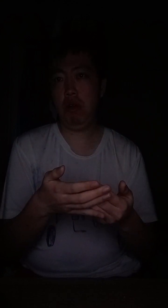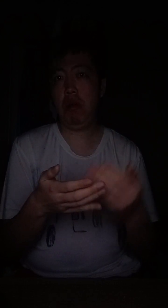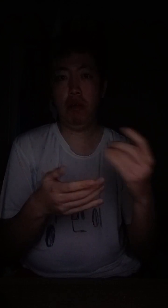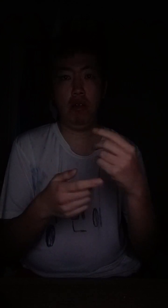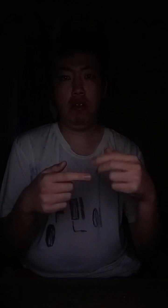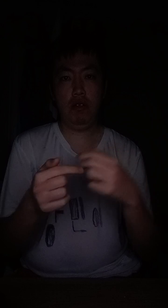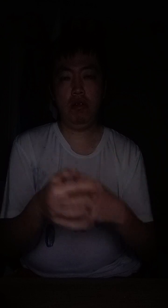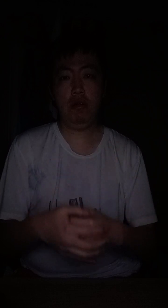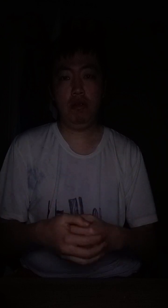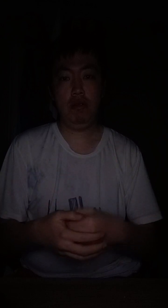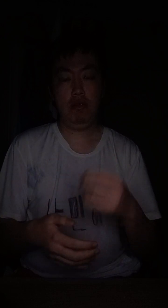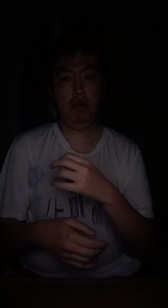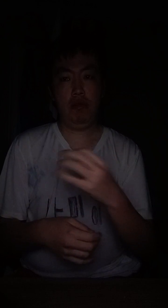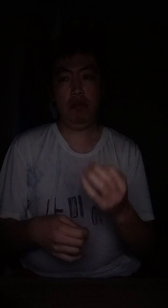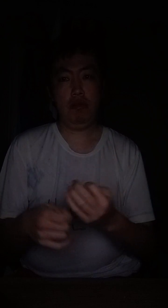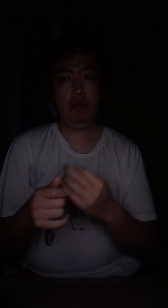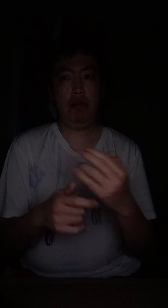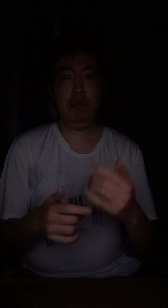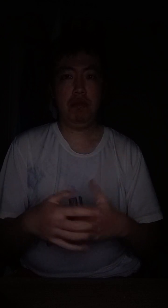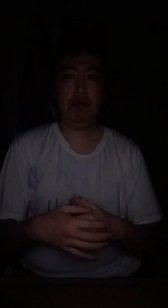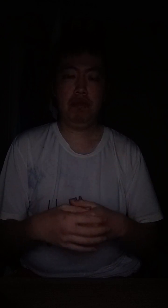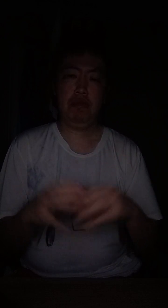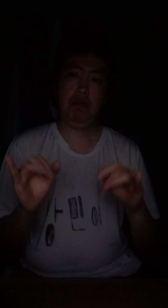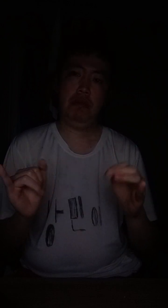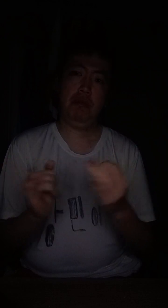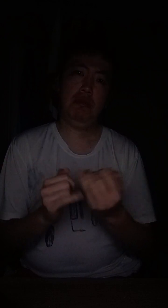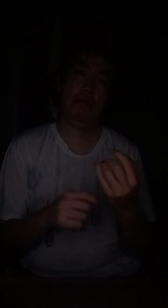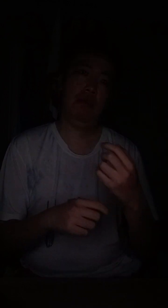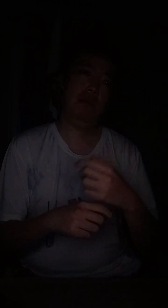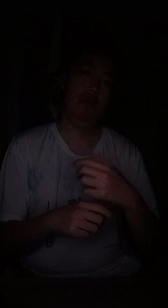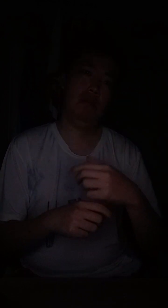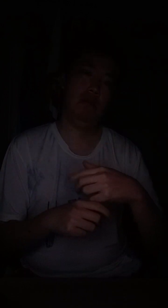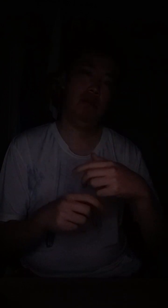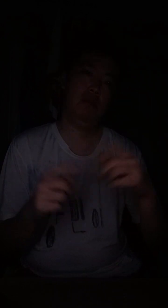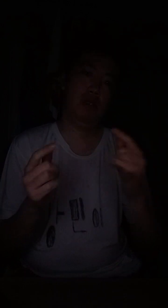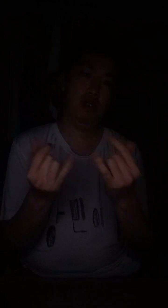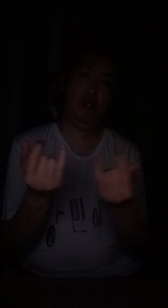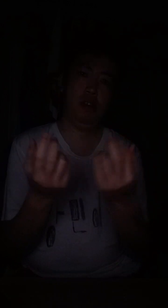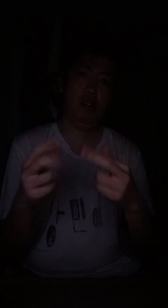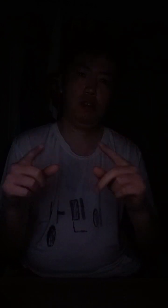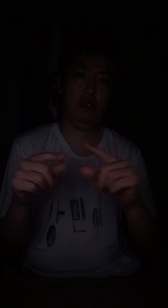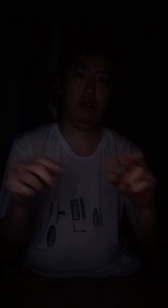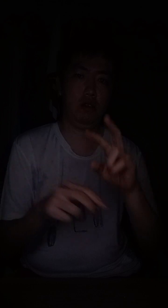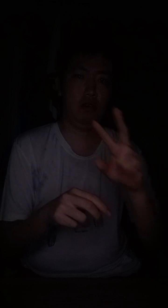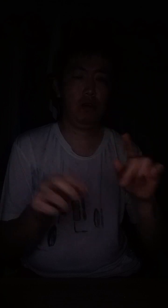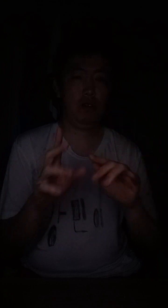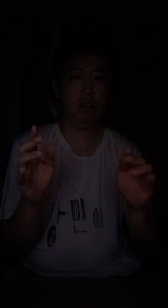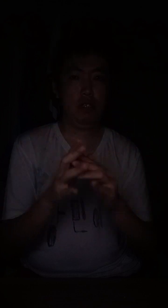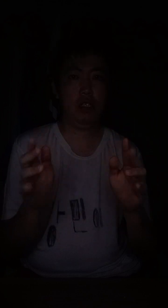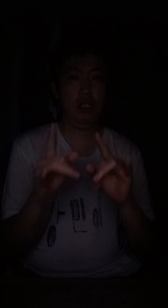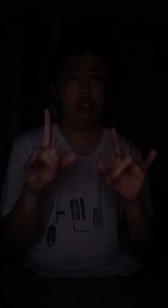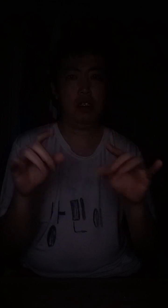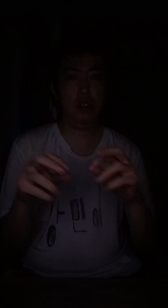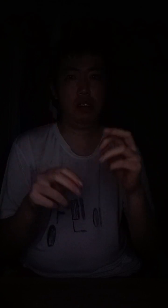성범죄자로 백서 발간은 이번이 처음입니다. 백서에 따르면 2013년에서 2018년 불법